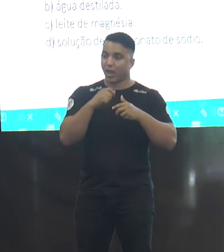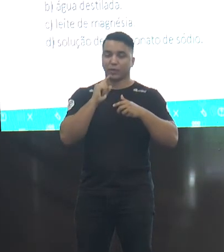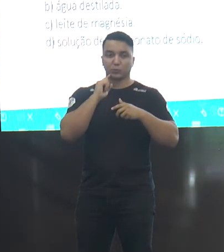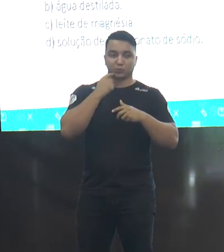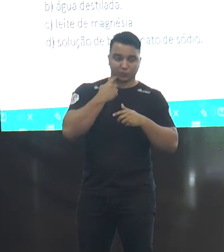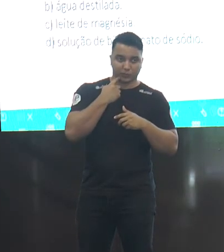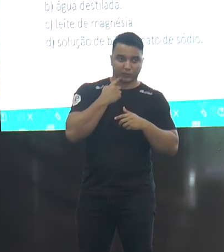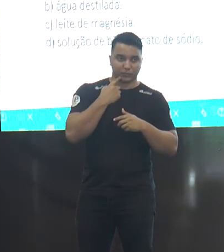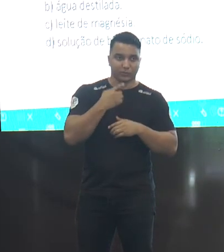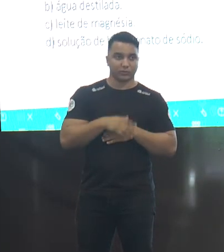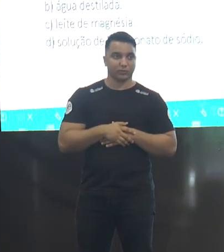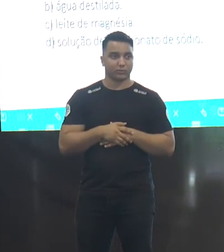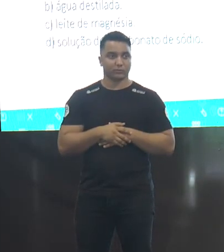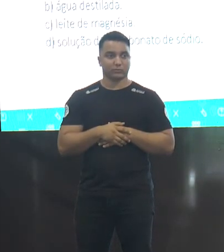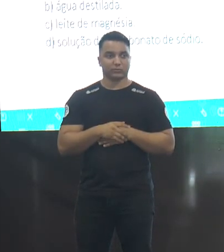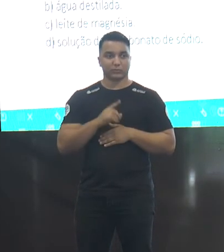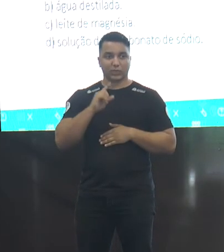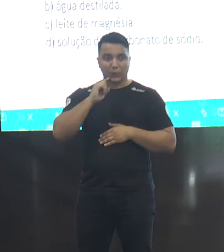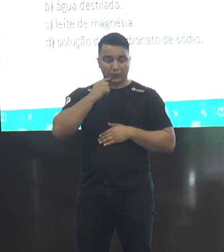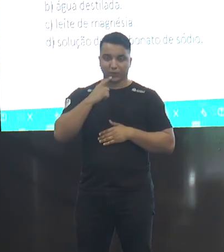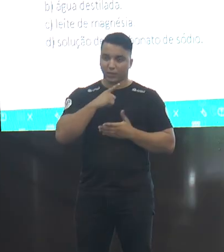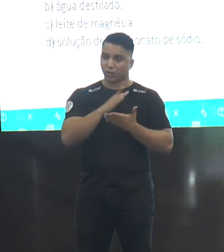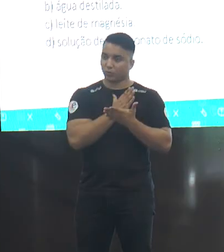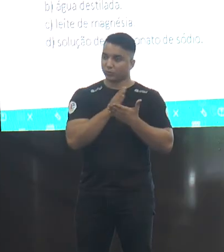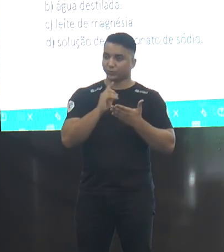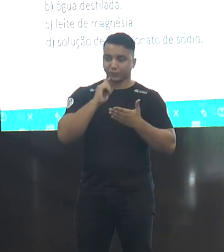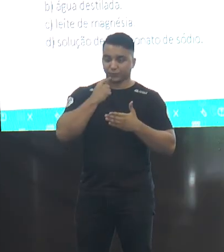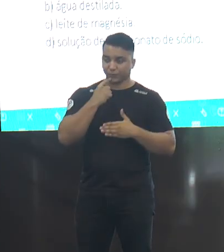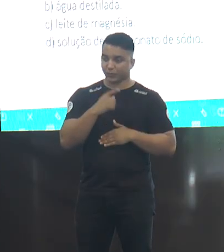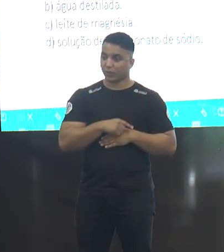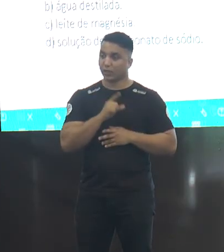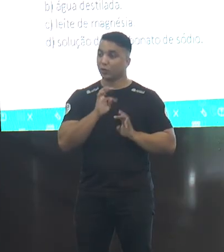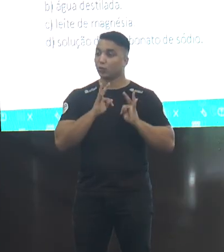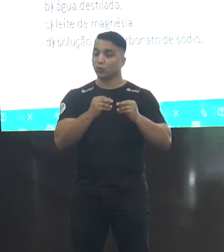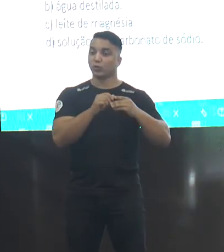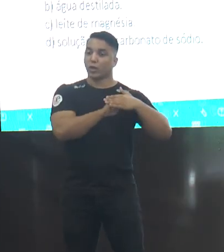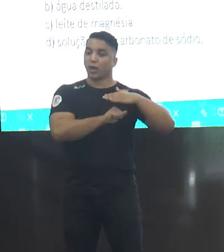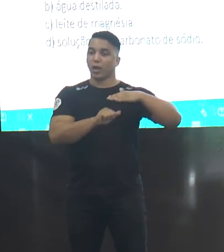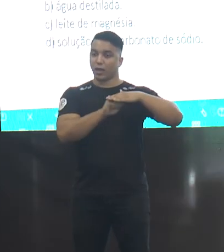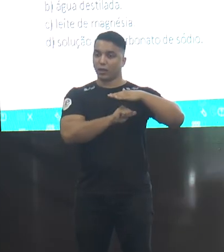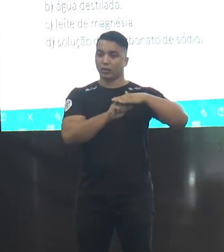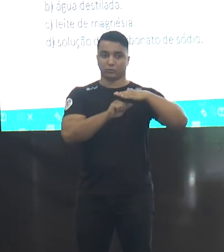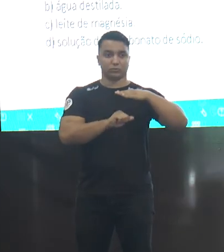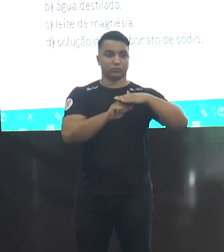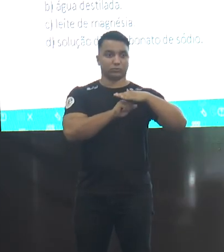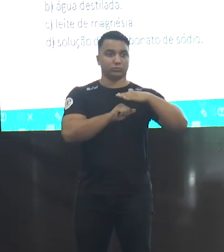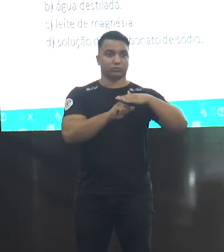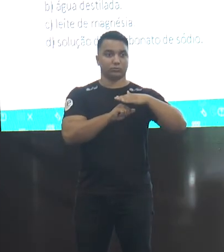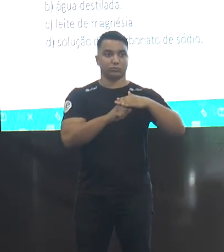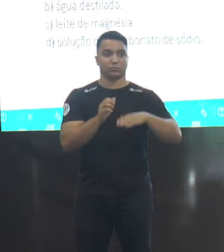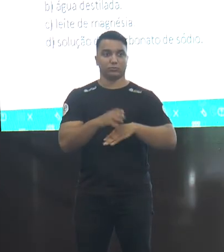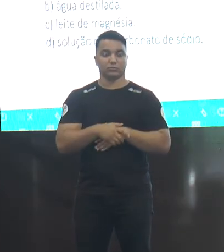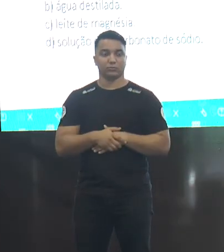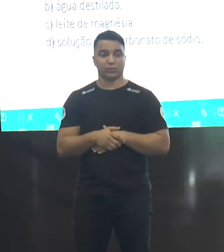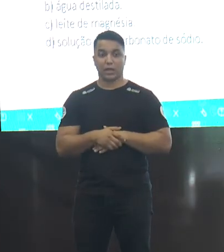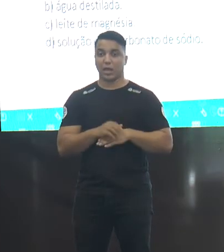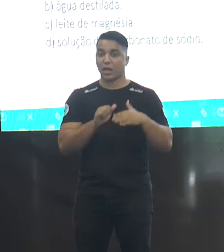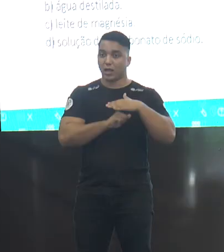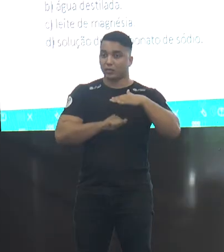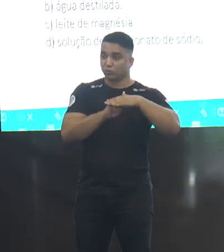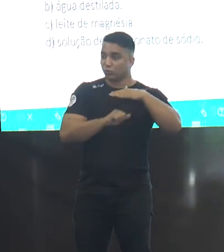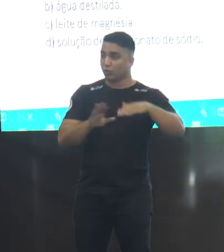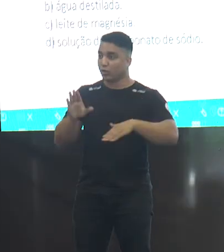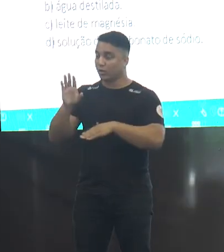azeda? Tem manga muito azeda, não tem? Tudo que é azedo é o quê? Então se eu botar uma coisa